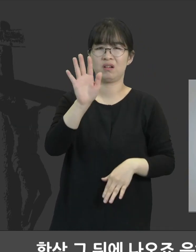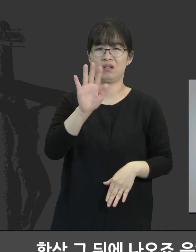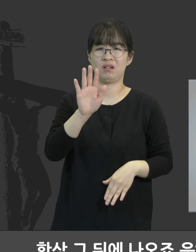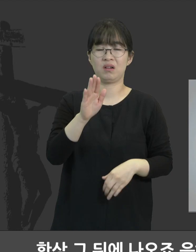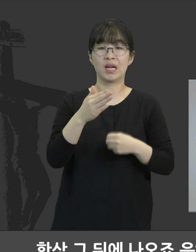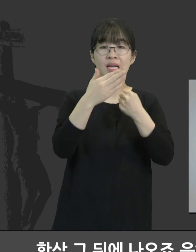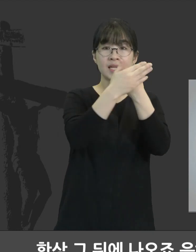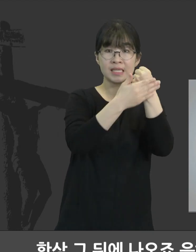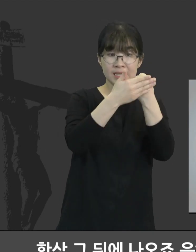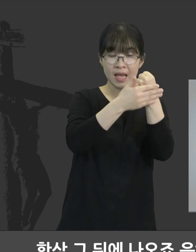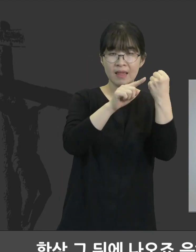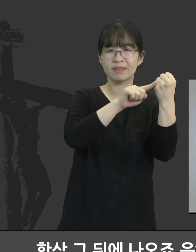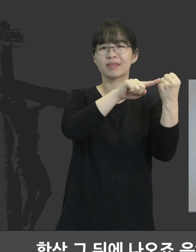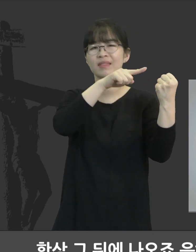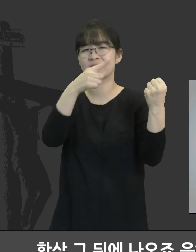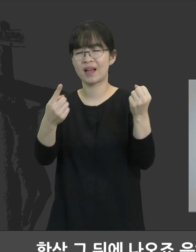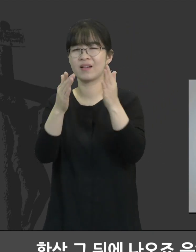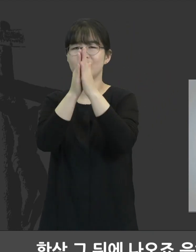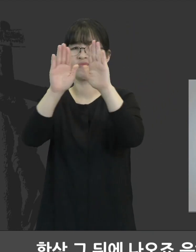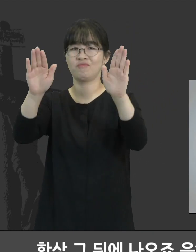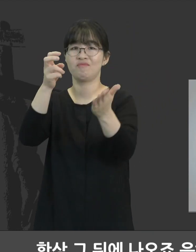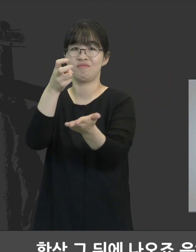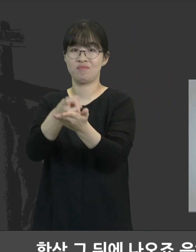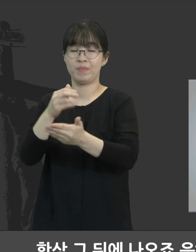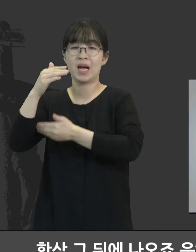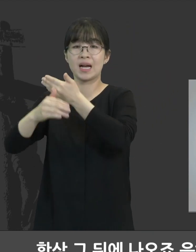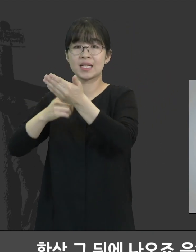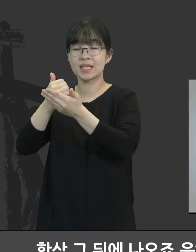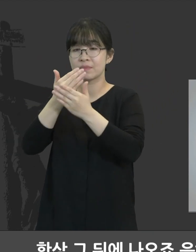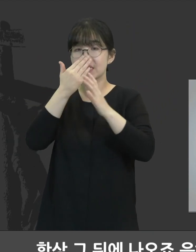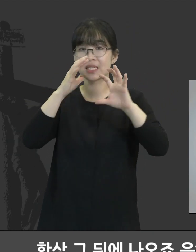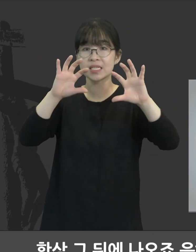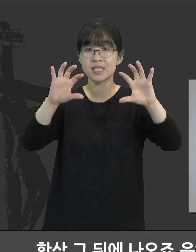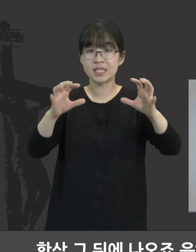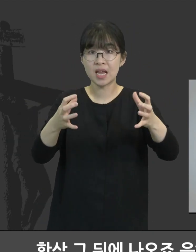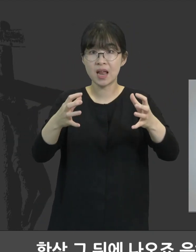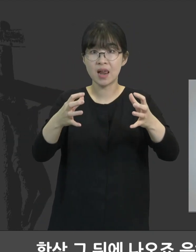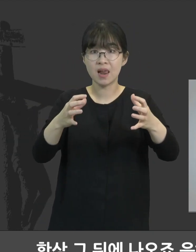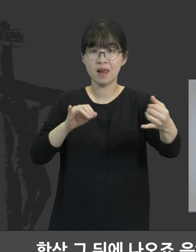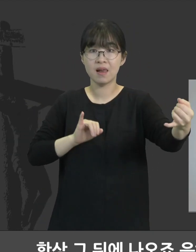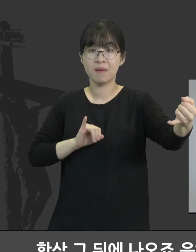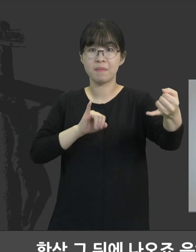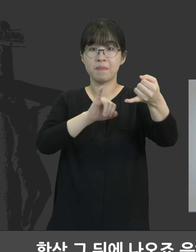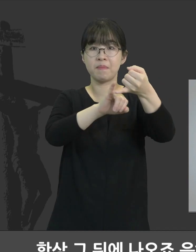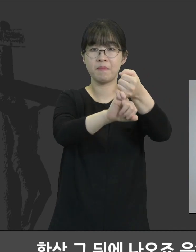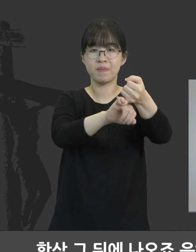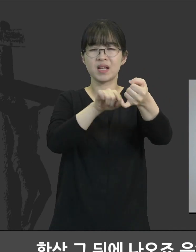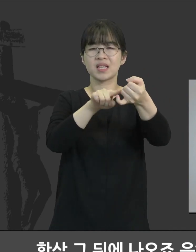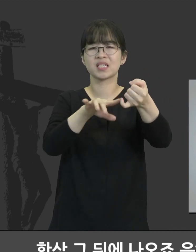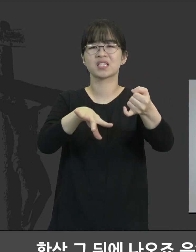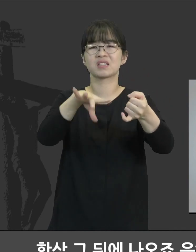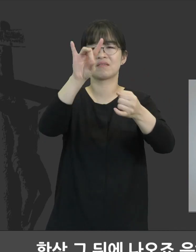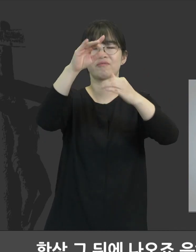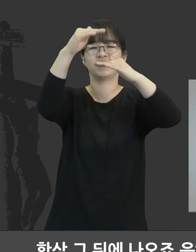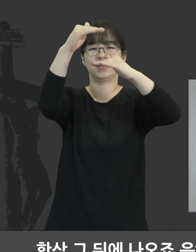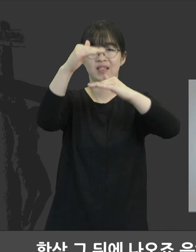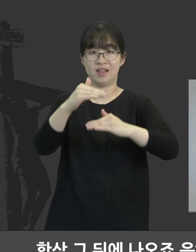뒤에 나오죠. 은혜, 그 다음에 율법. 이것이 하나님께서 이스라엘과 맺으신 언약의 첫